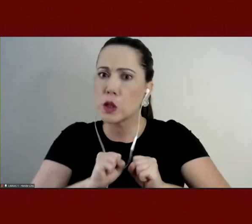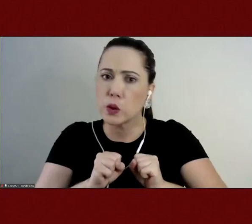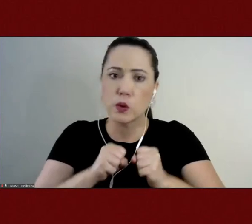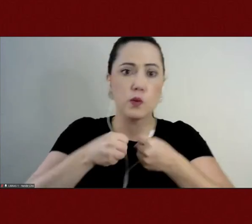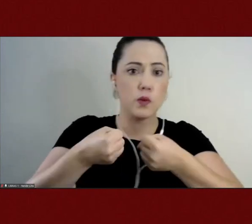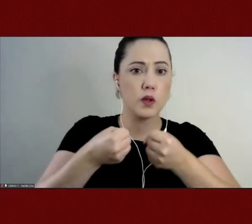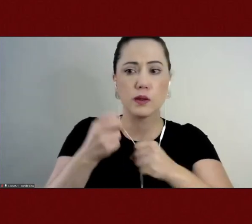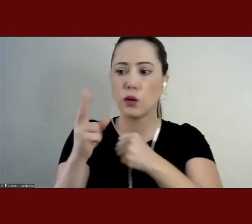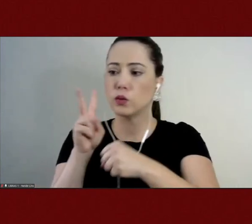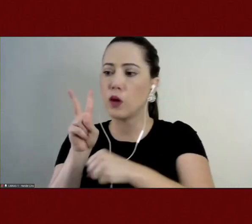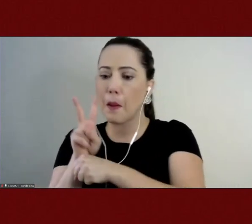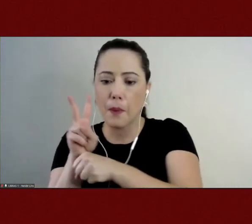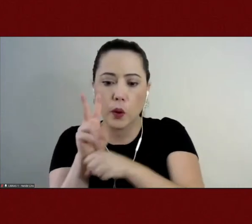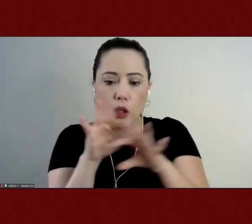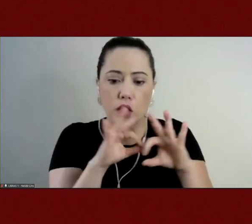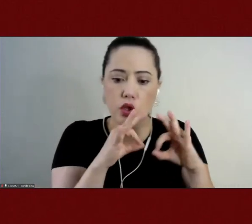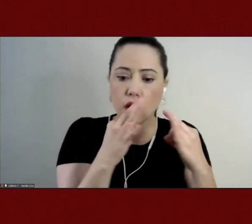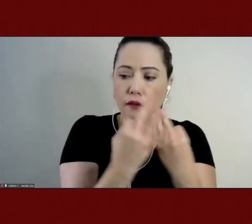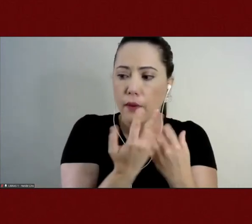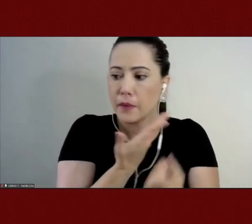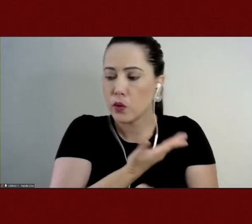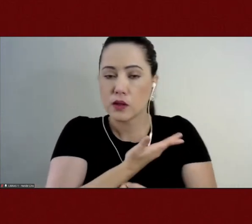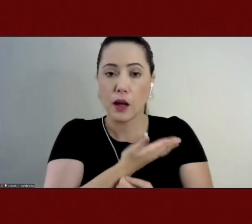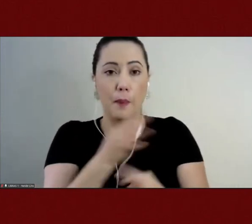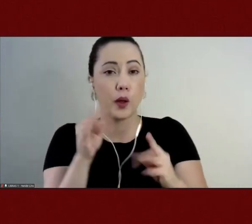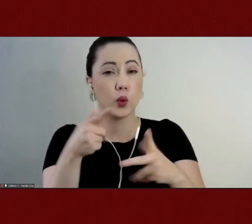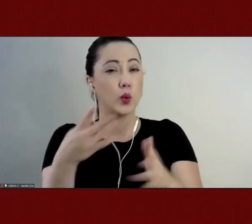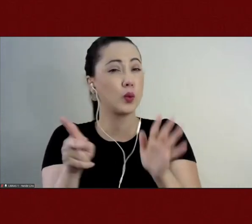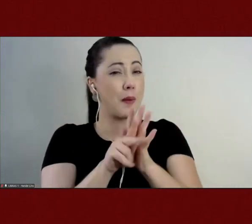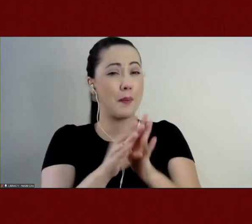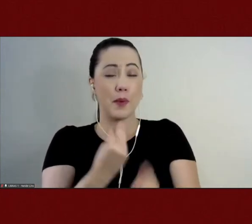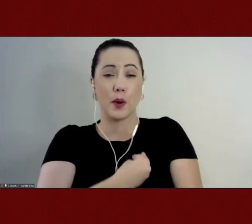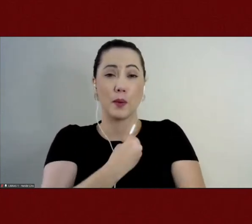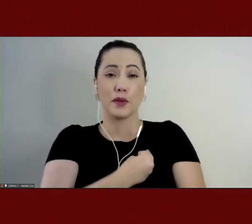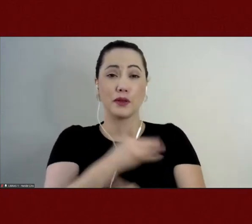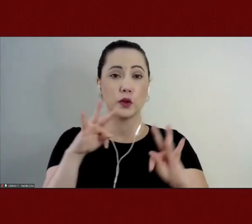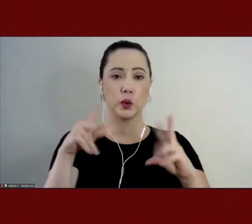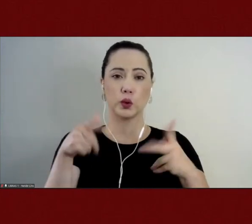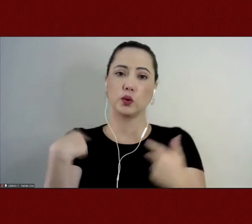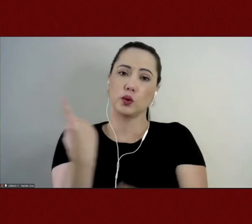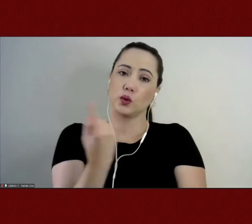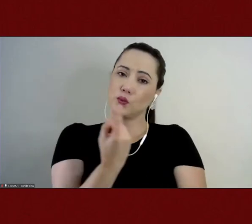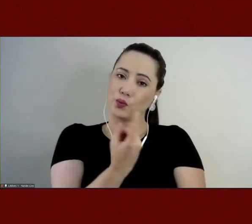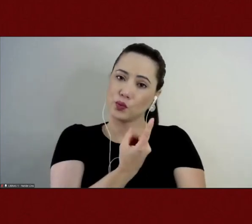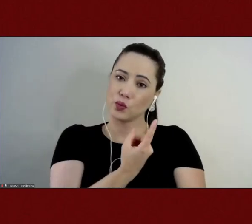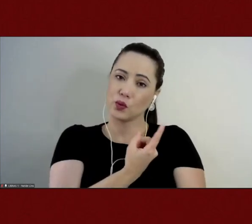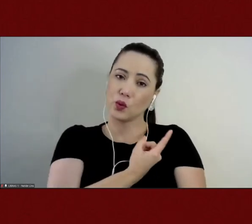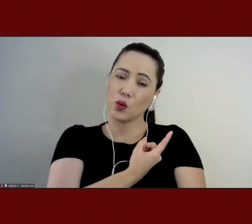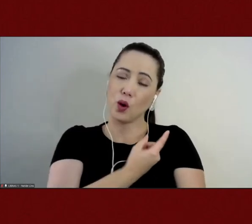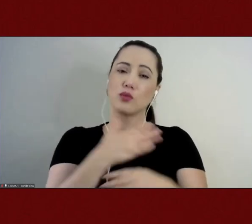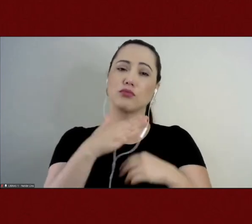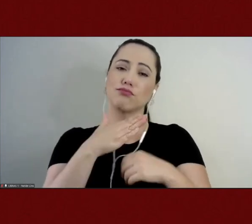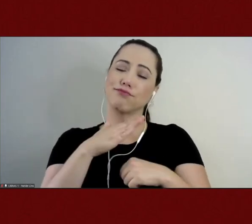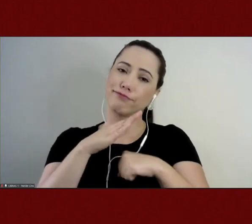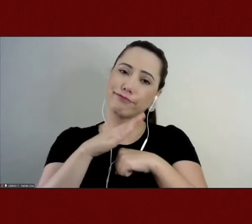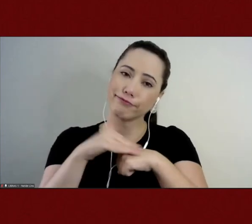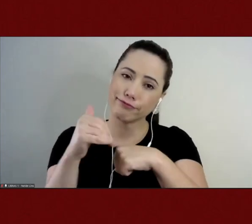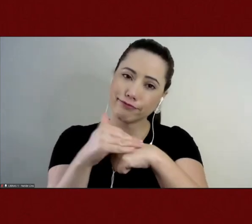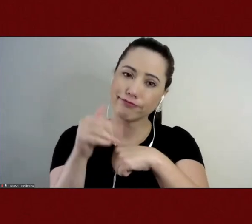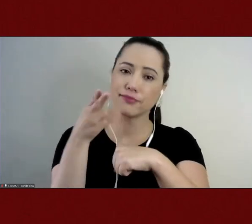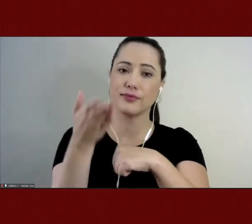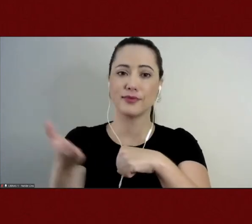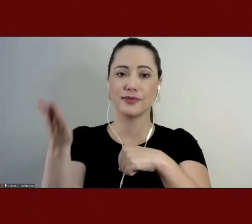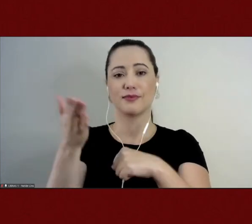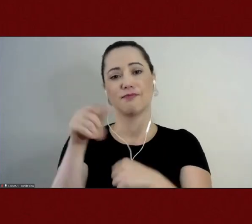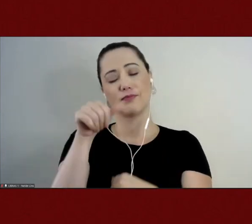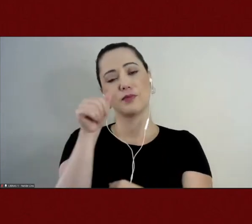seus amigos, né? As suas próprias vidas. Então, todo o nosso carinho para essas mulheres. E